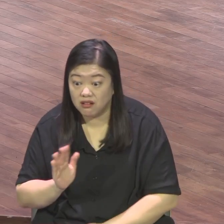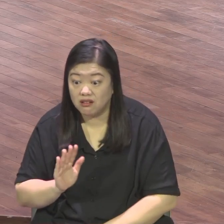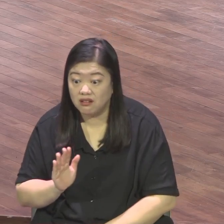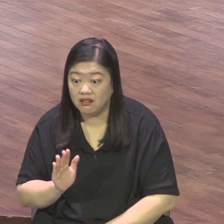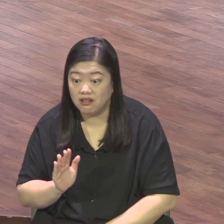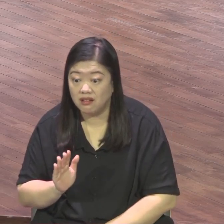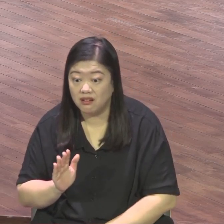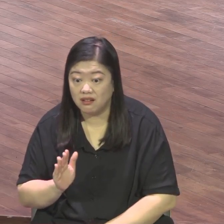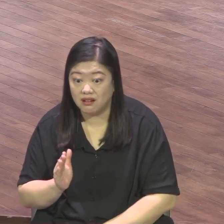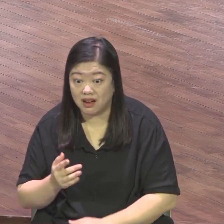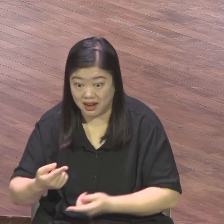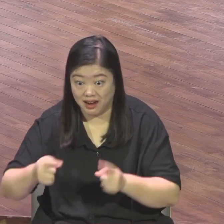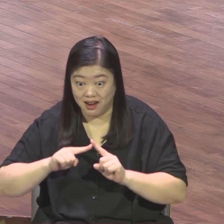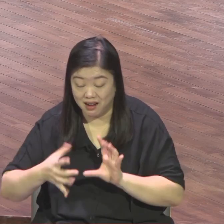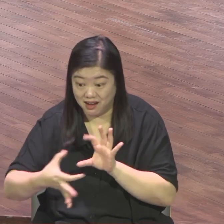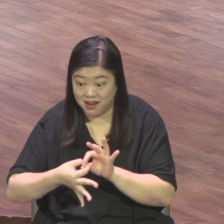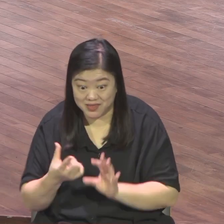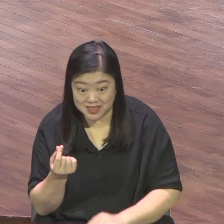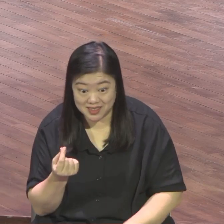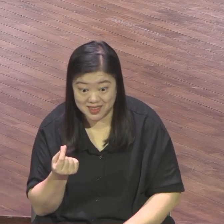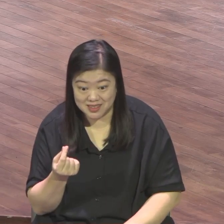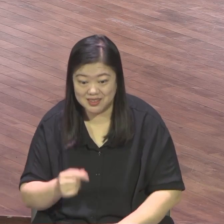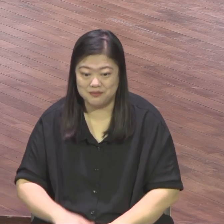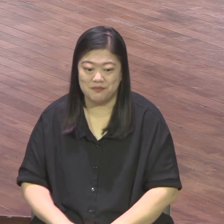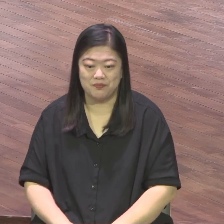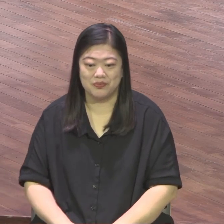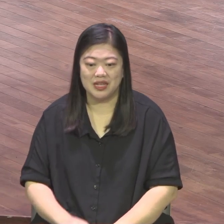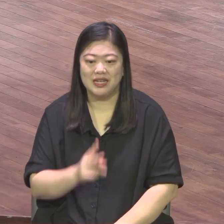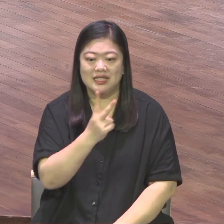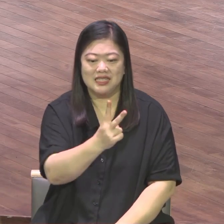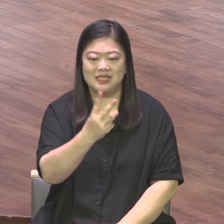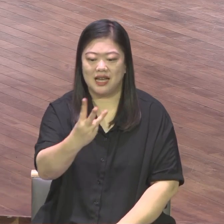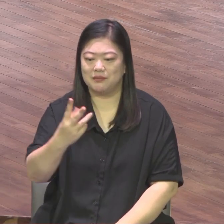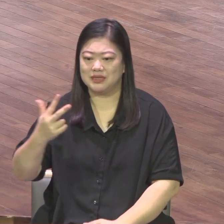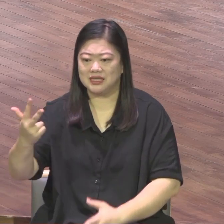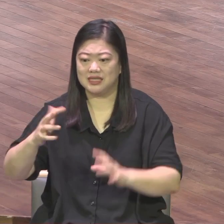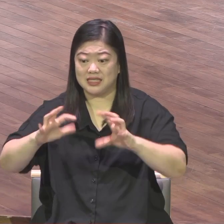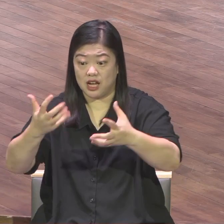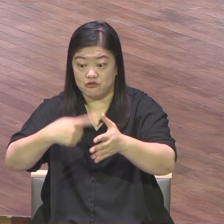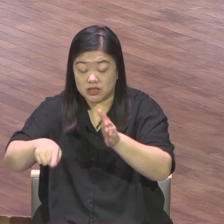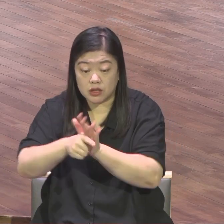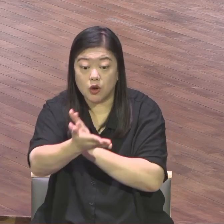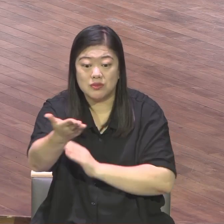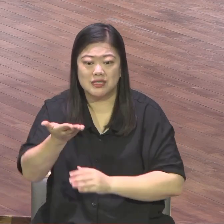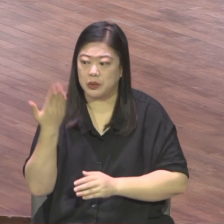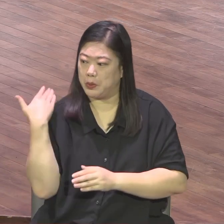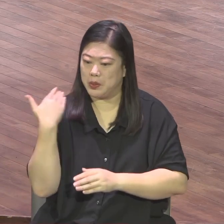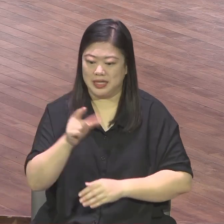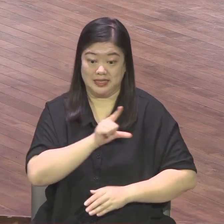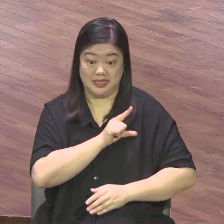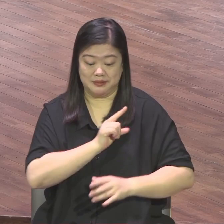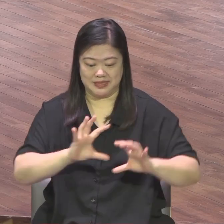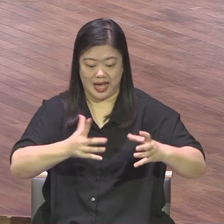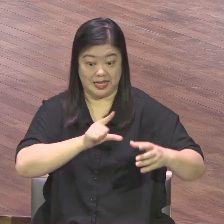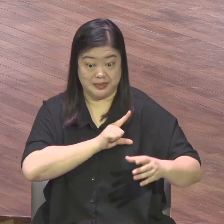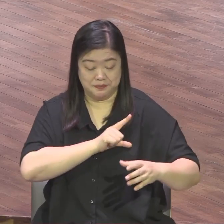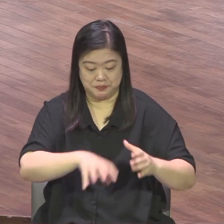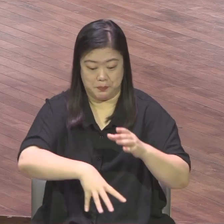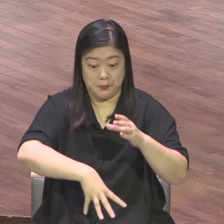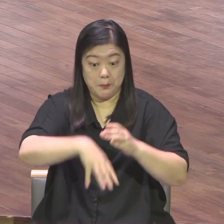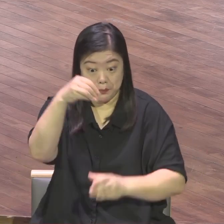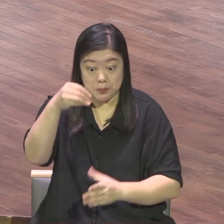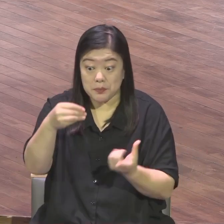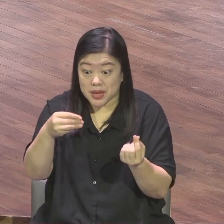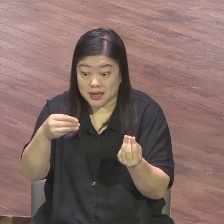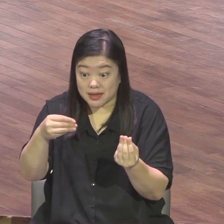유엔이 인정한 237개 나라를 각 근성전 성도가 다 뽑아서 기도하는 나라에 교회가 있으면 저한테 말해주세요.